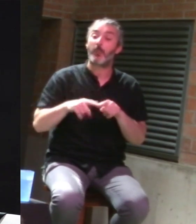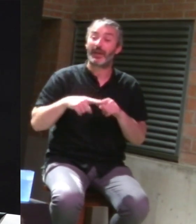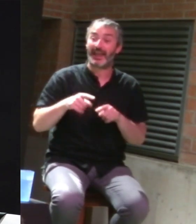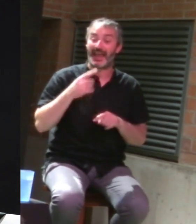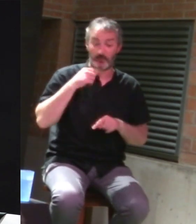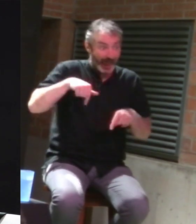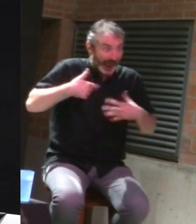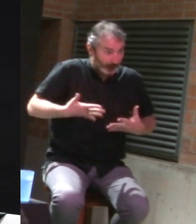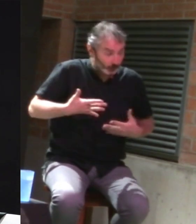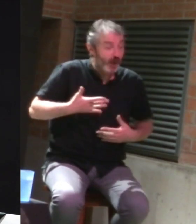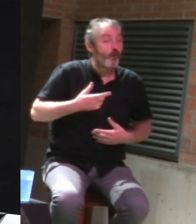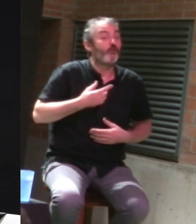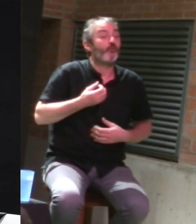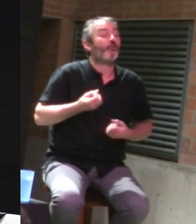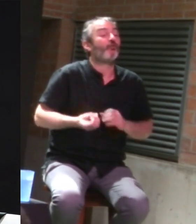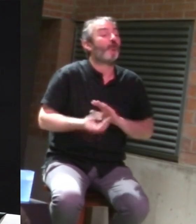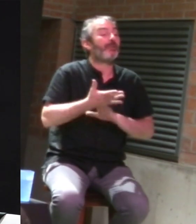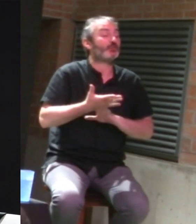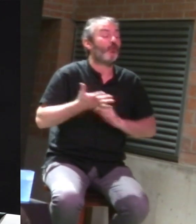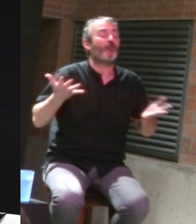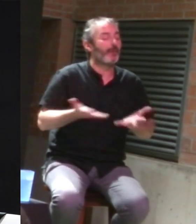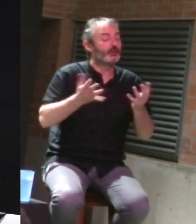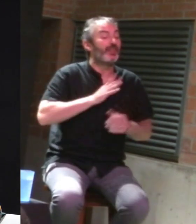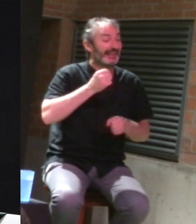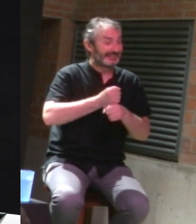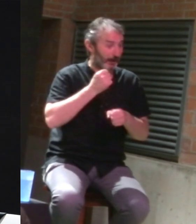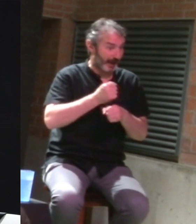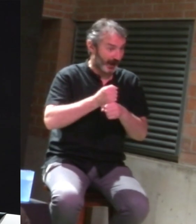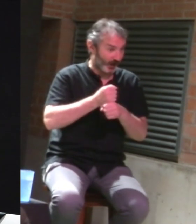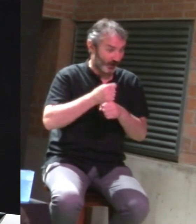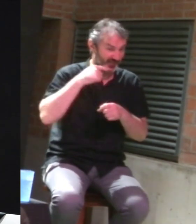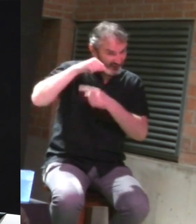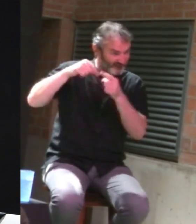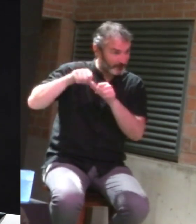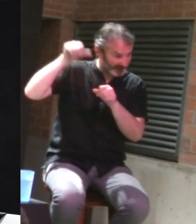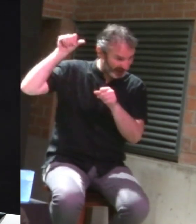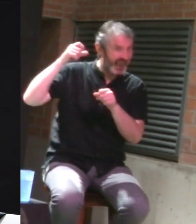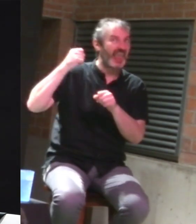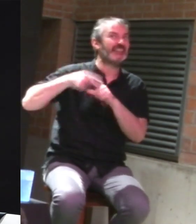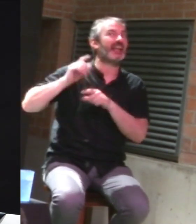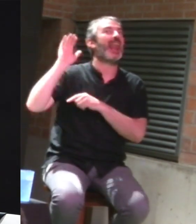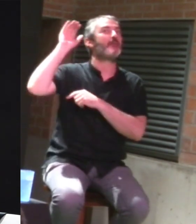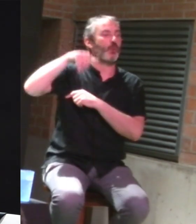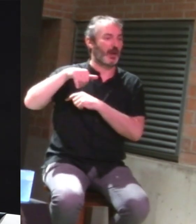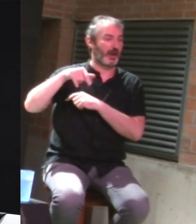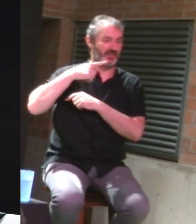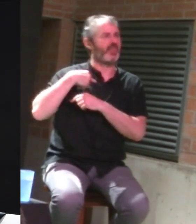Comissió del Foment del Treball, per exemple, és un patró de Ripoll, que sobre ell anava de republicà i federal. Però clar, els seus treballadors